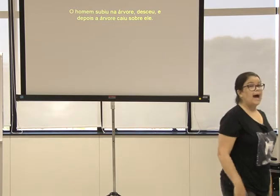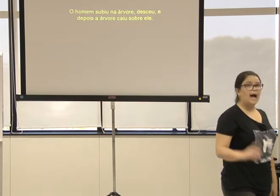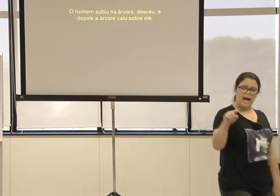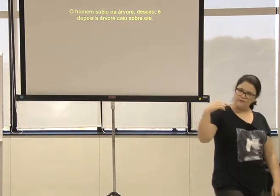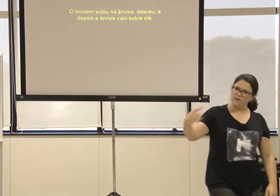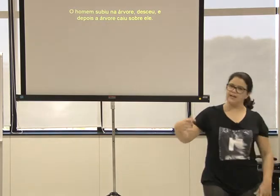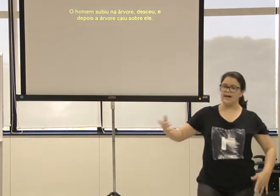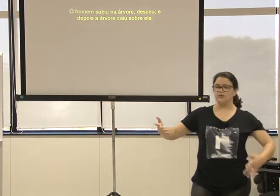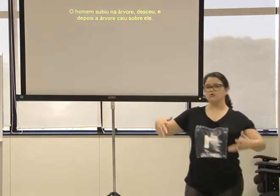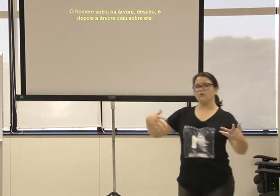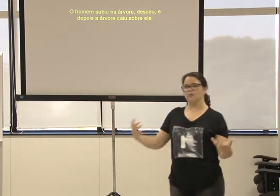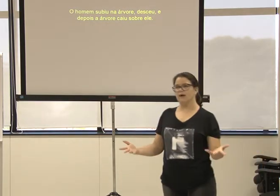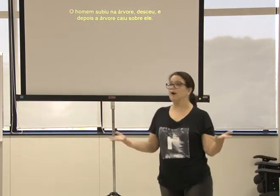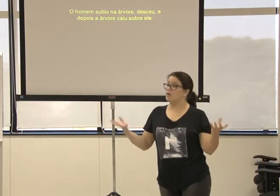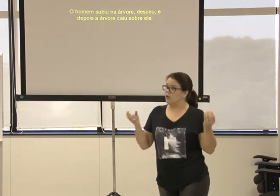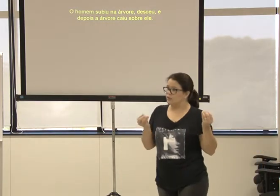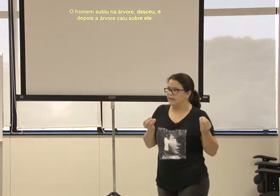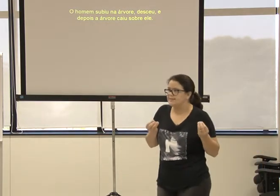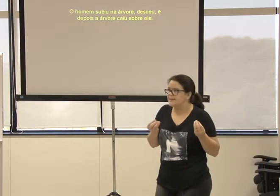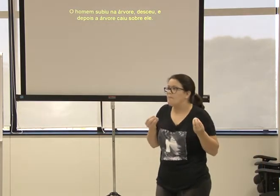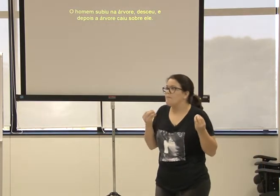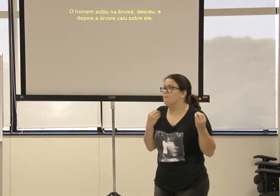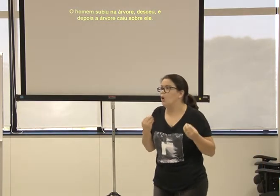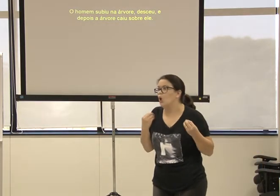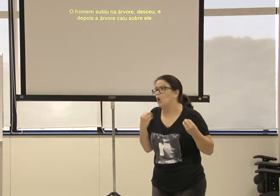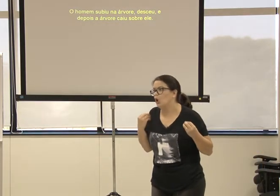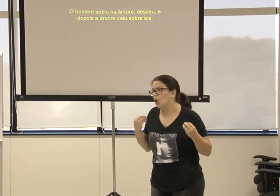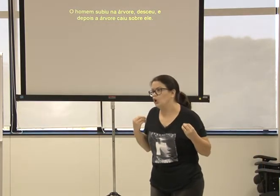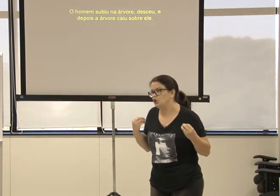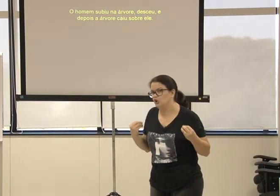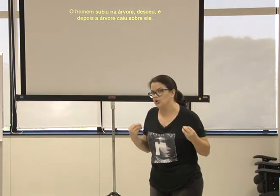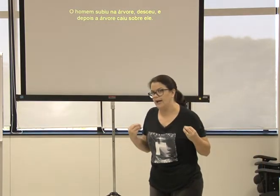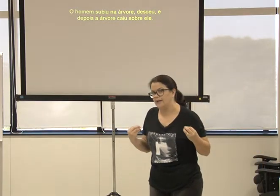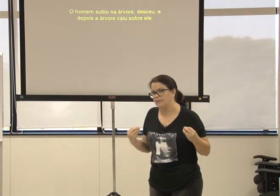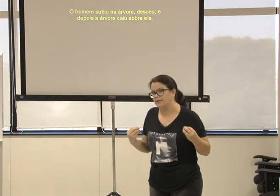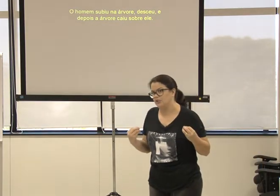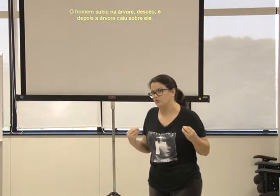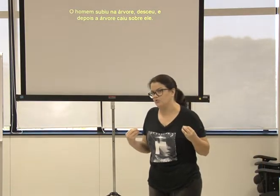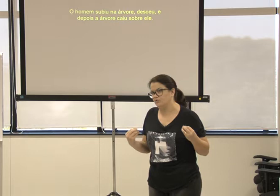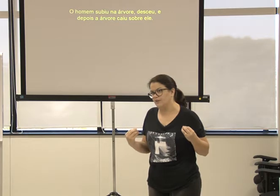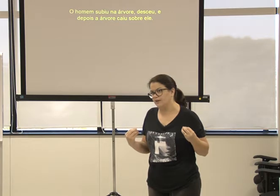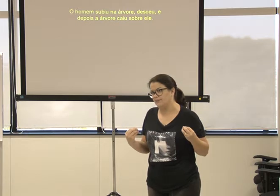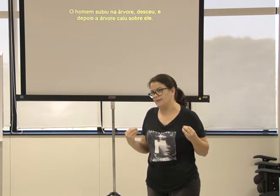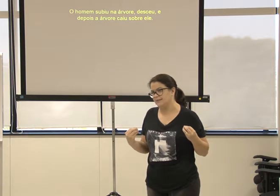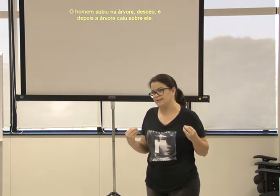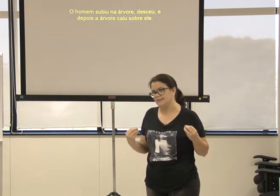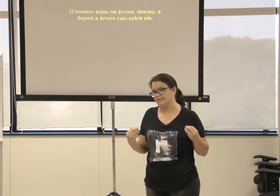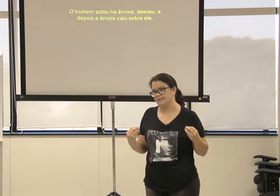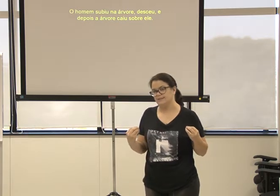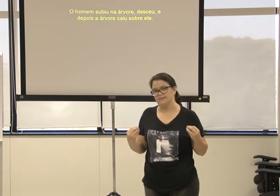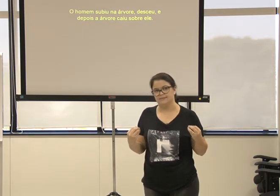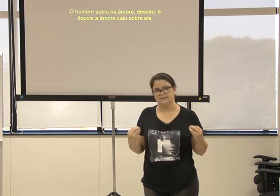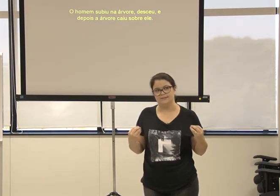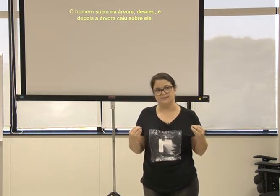A árvore caiu sobre um carro, que acontece muito na época da chuva aqui em Brasília.